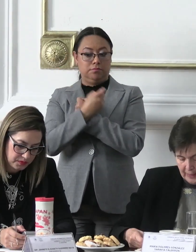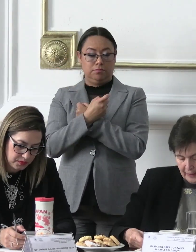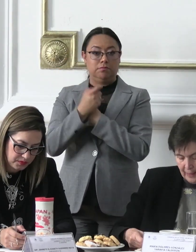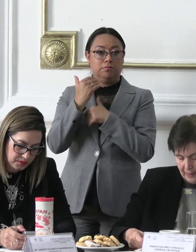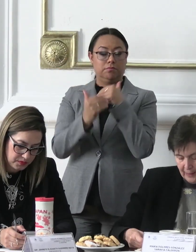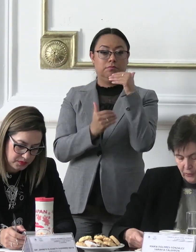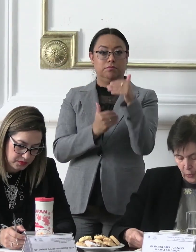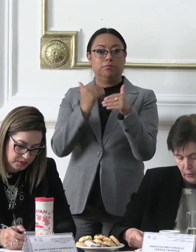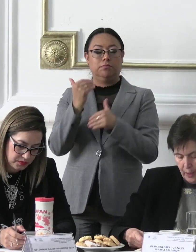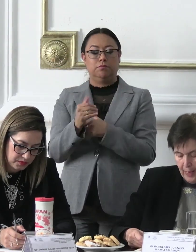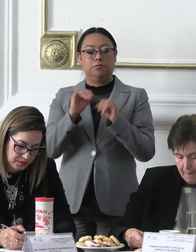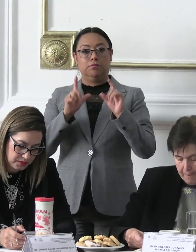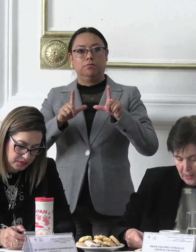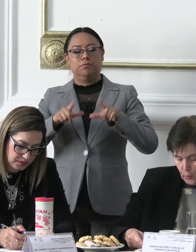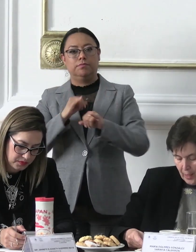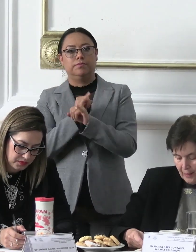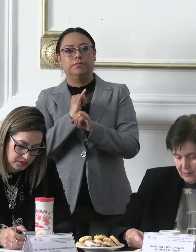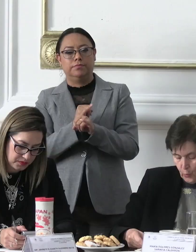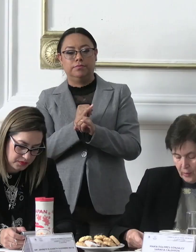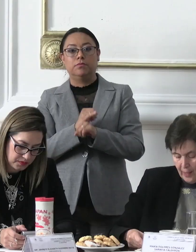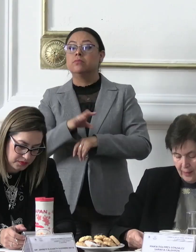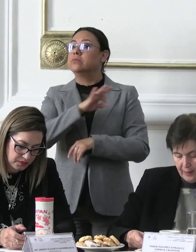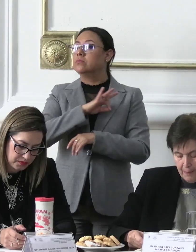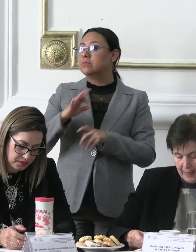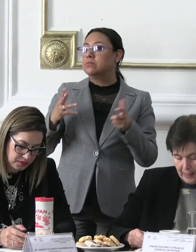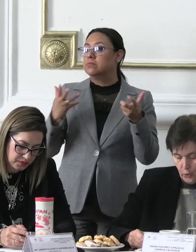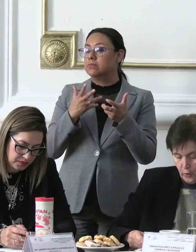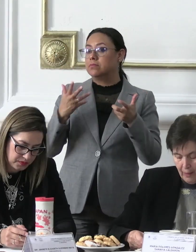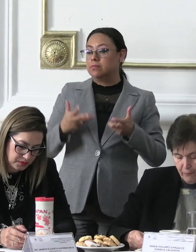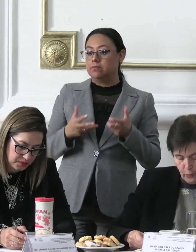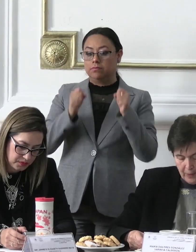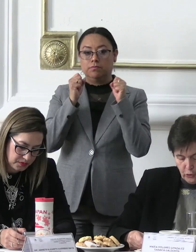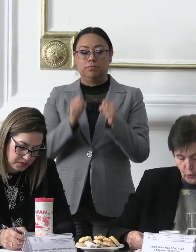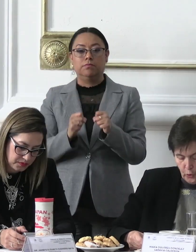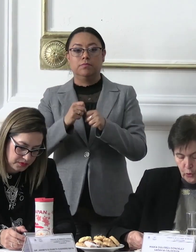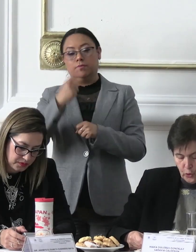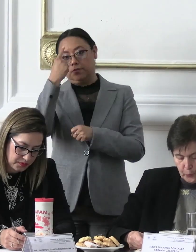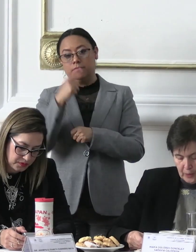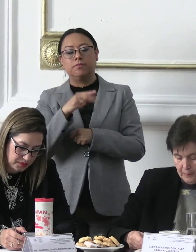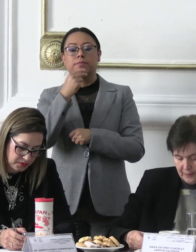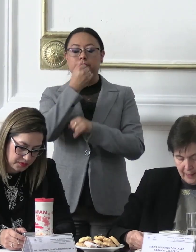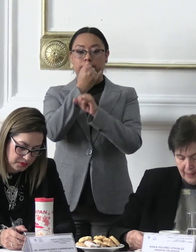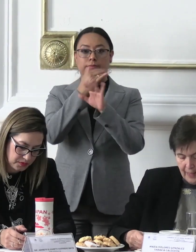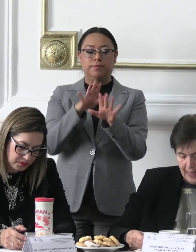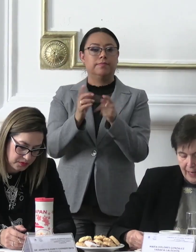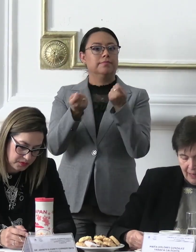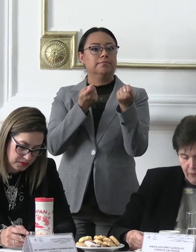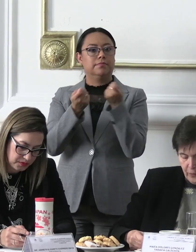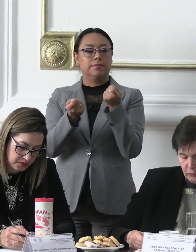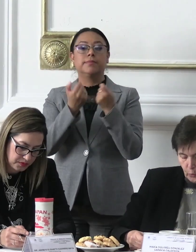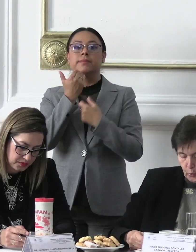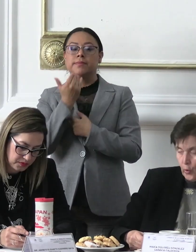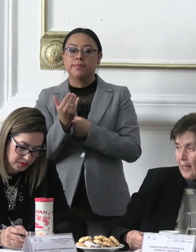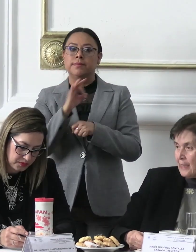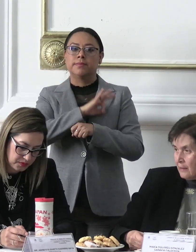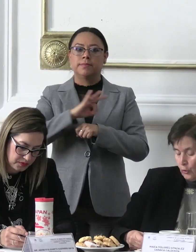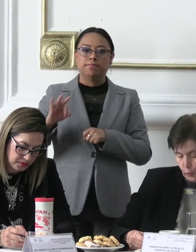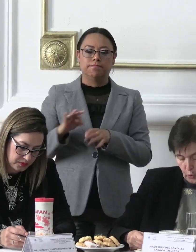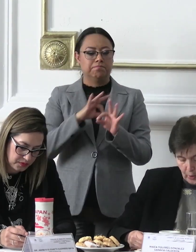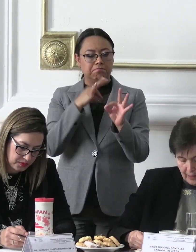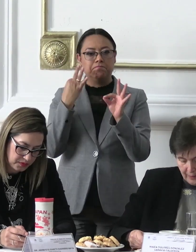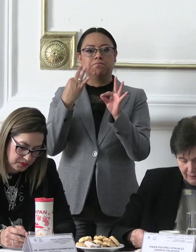procesos, digitalización, mejorar la seguridad en el manejo de la información y optimizar la